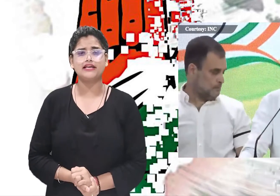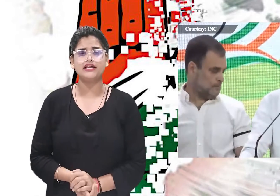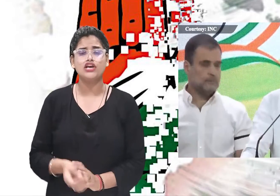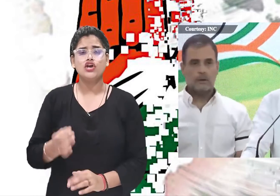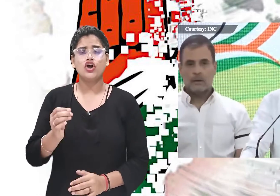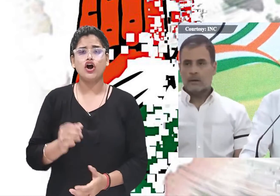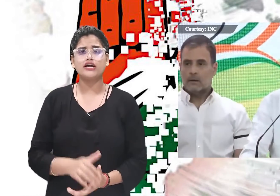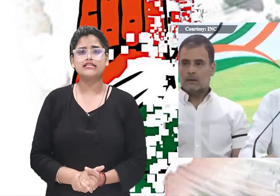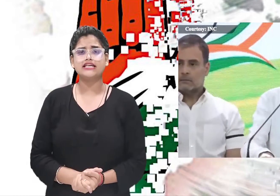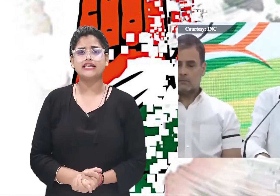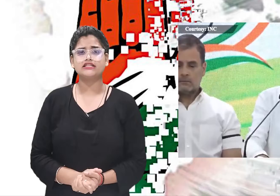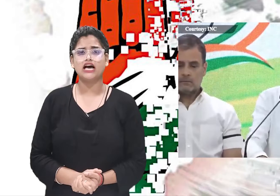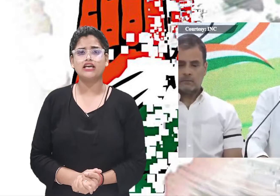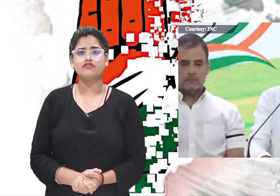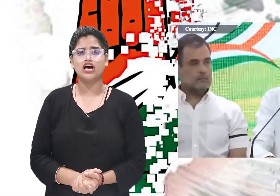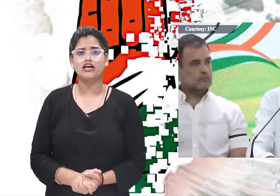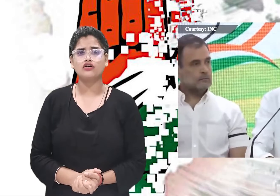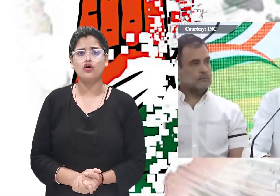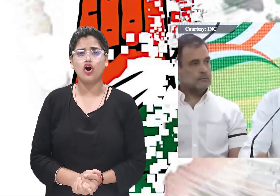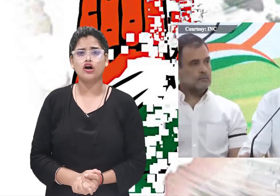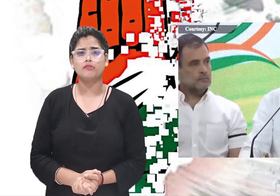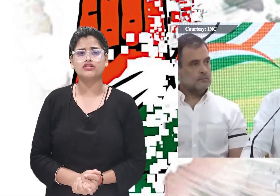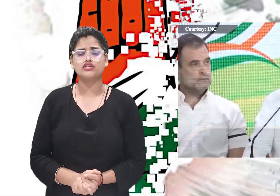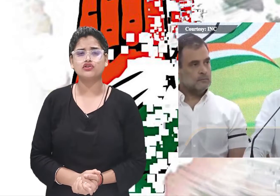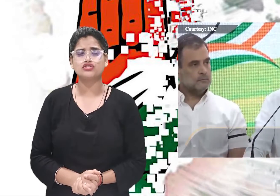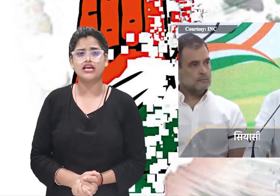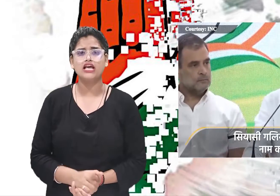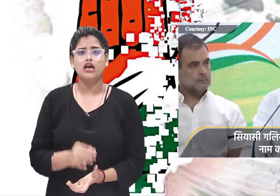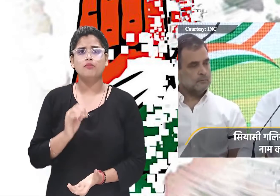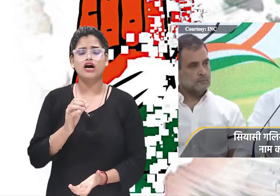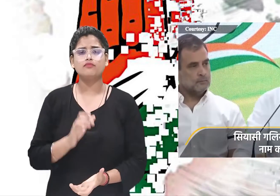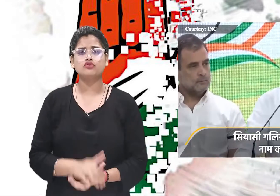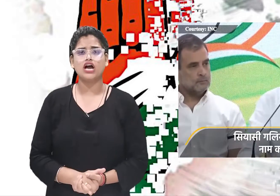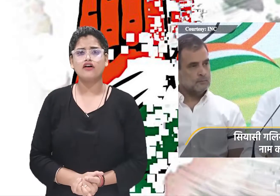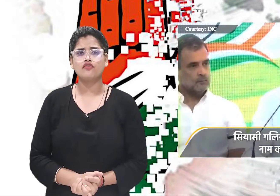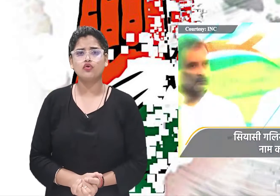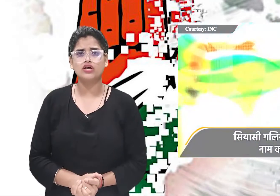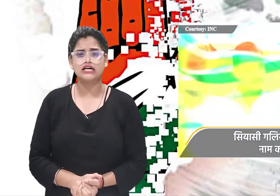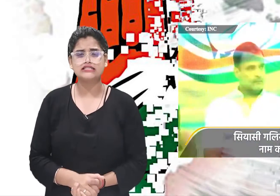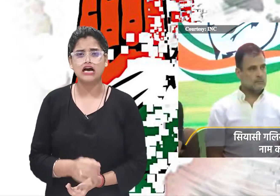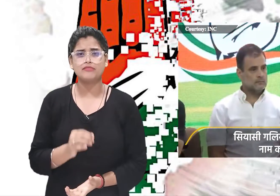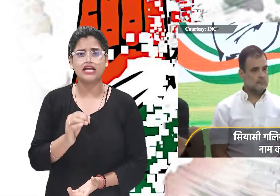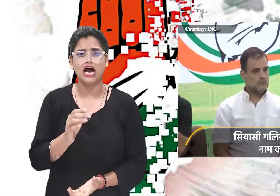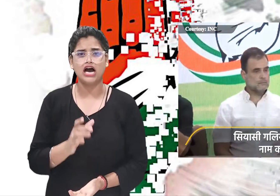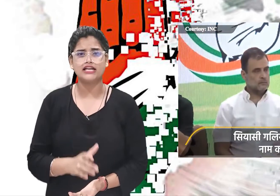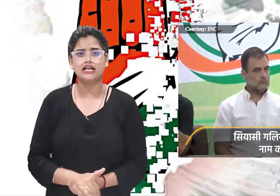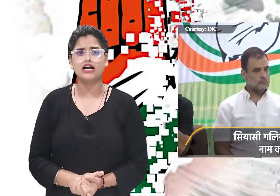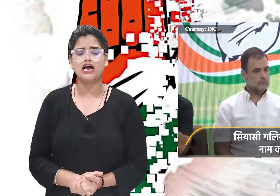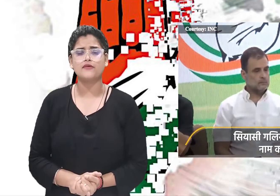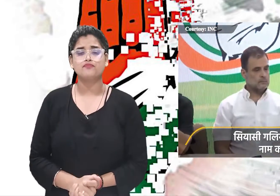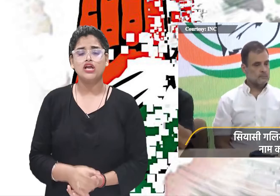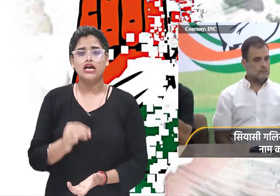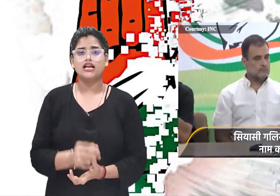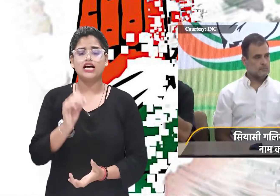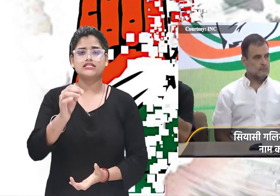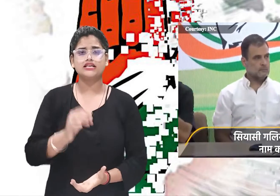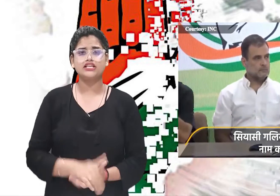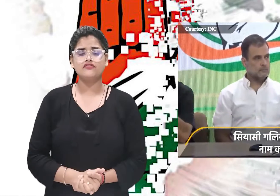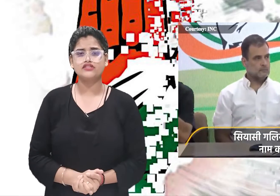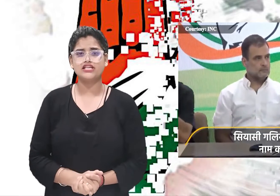ही कांग्रेस के netayen विधायक को और मंत्रियों से मनमुटाव खुलकर सामने आने लगा है राजनीतिक